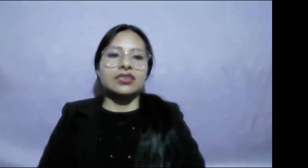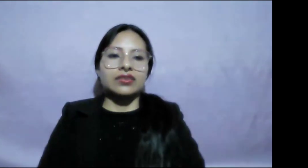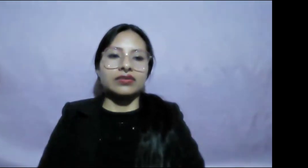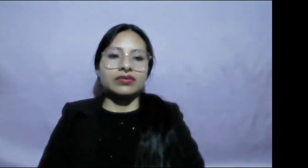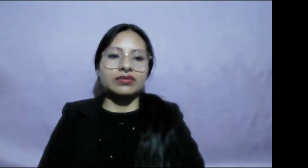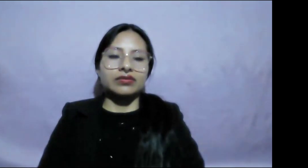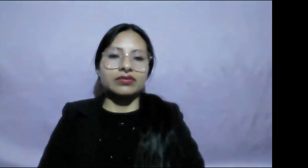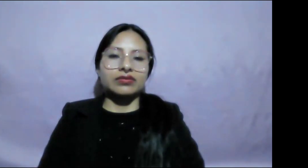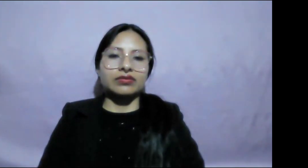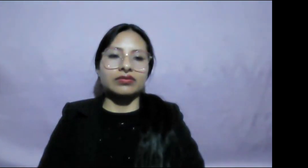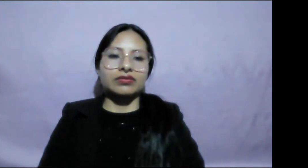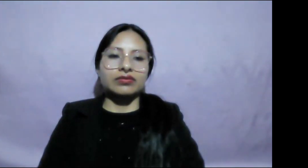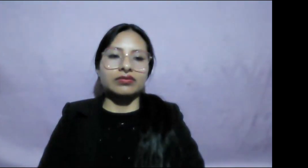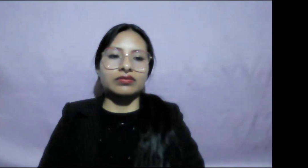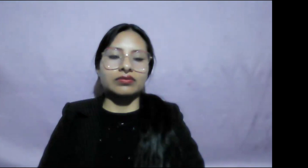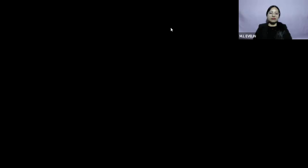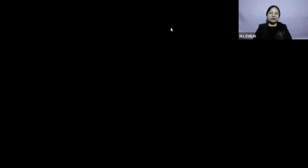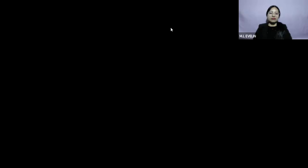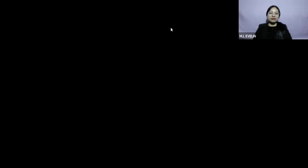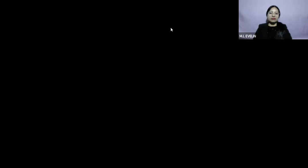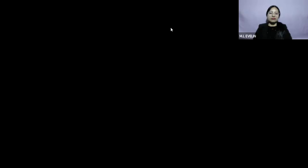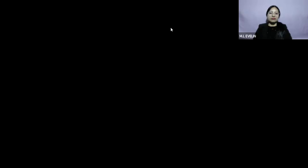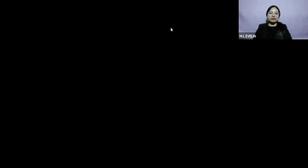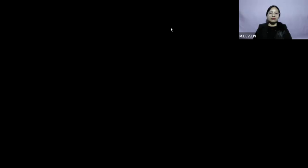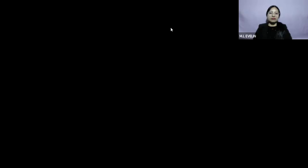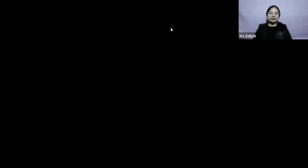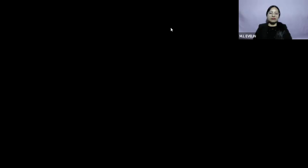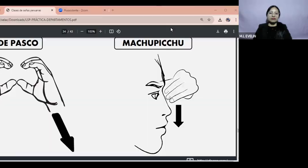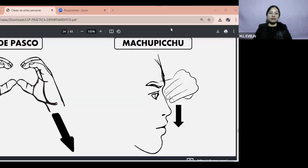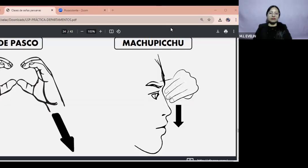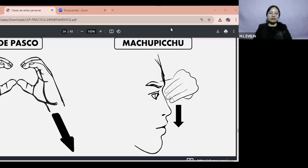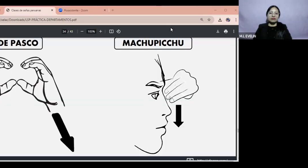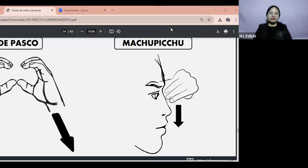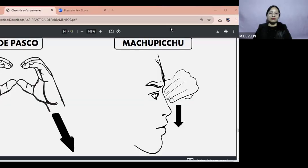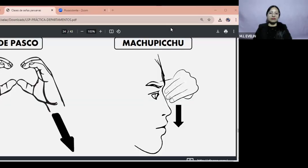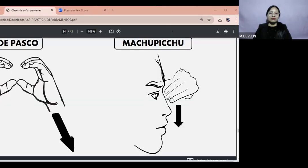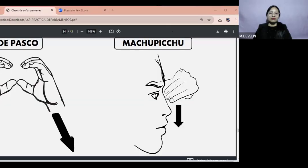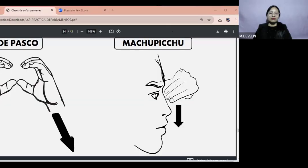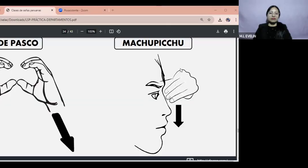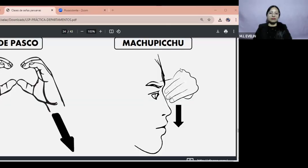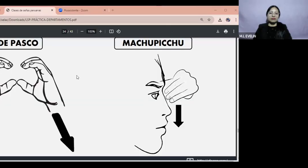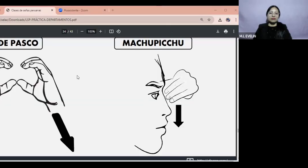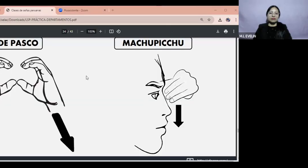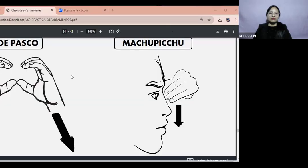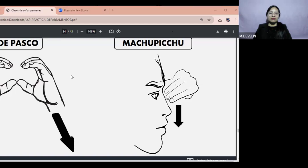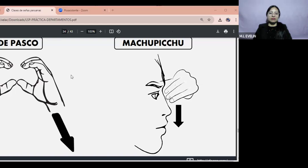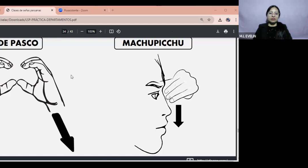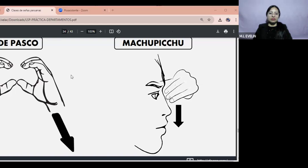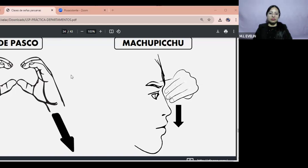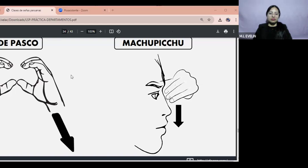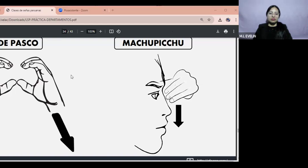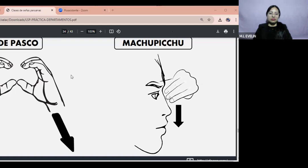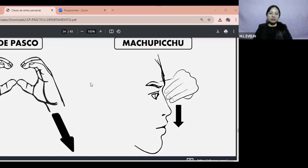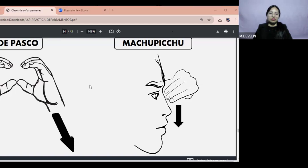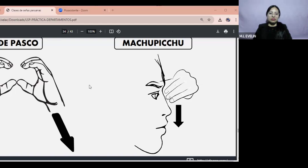muy bien la seña de viru vamos a preguntar a evely aunque no todos los lugares de Perú